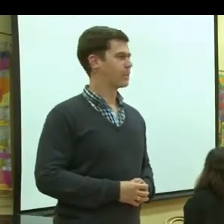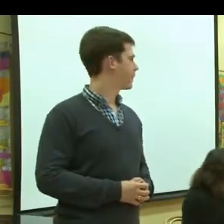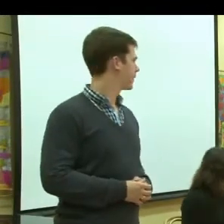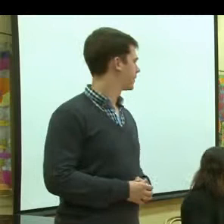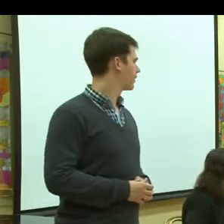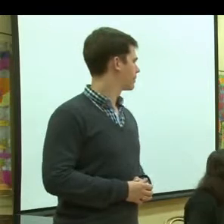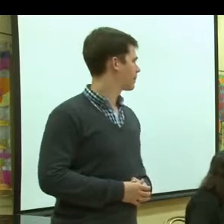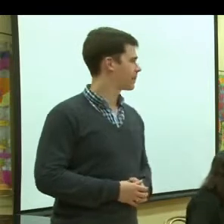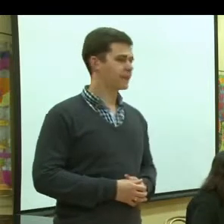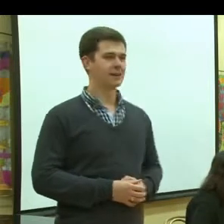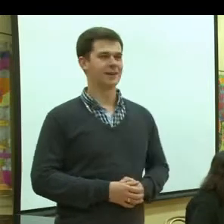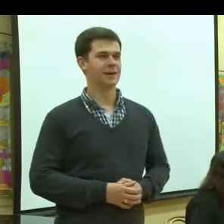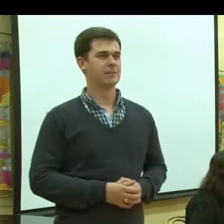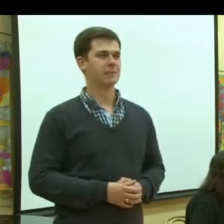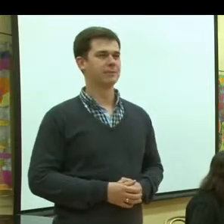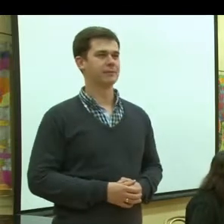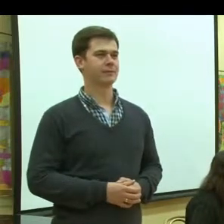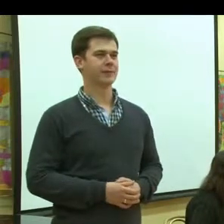Tylko podoba się.